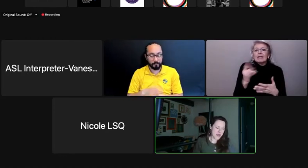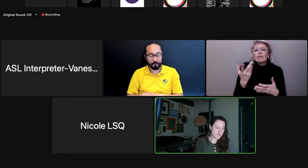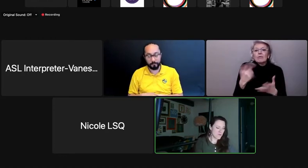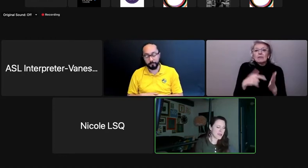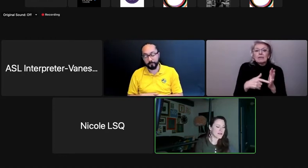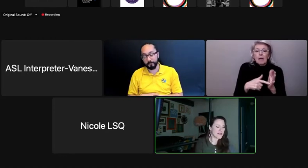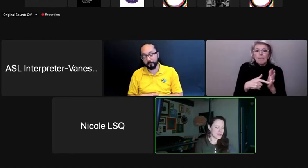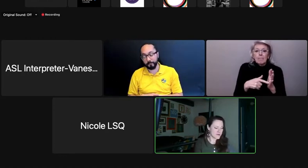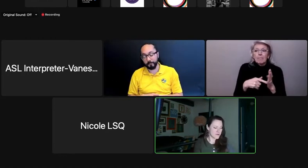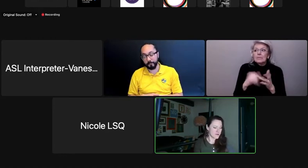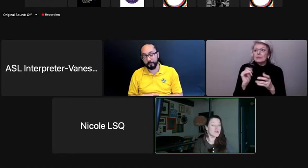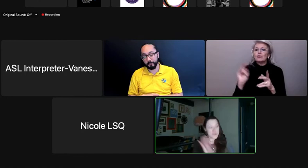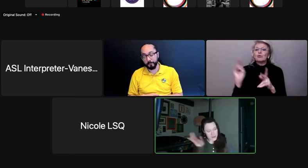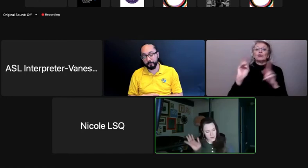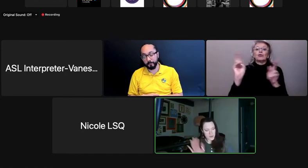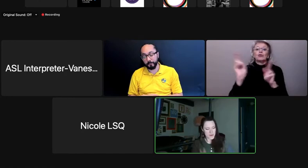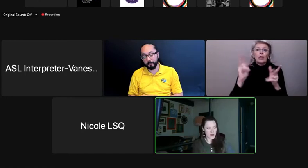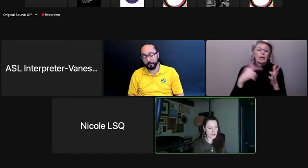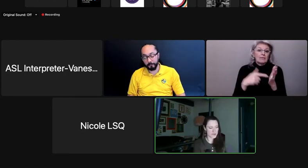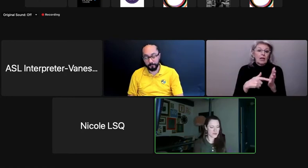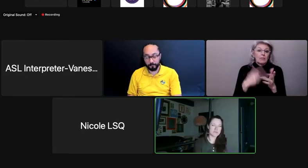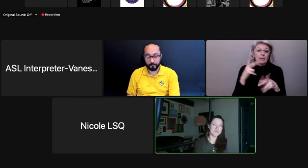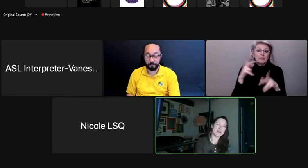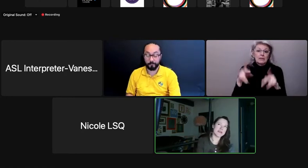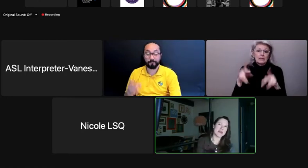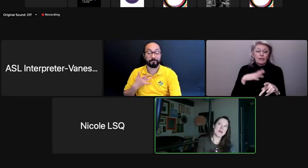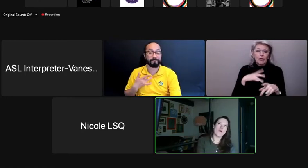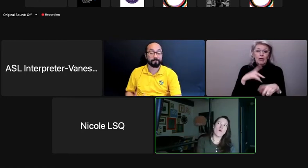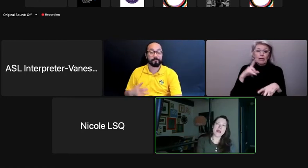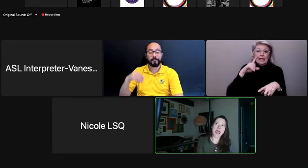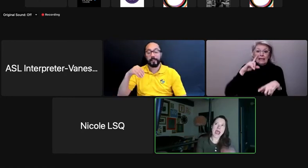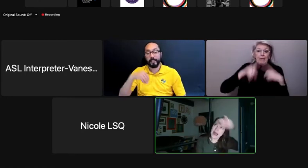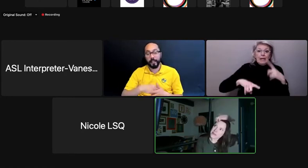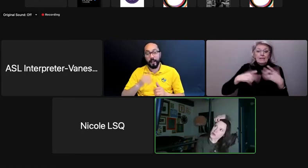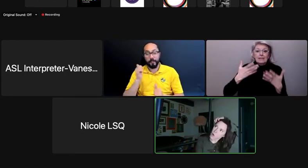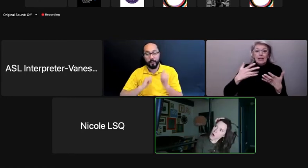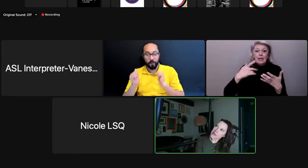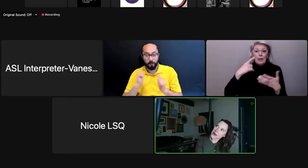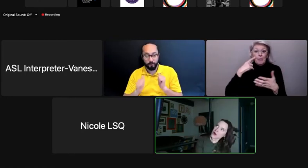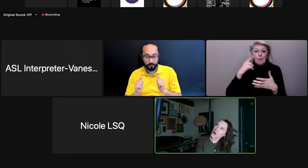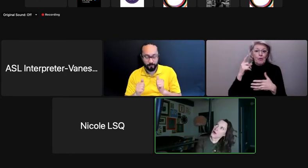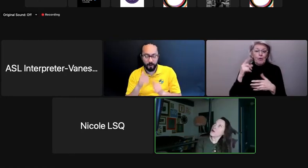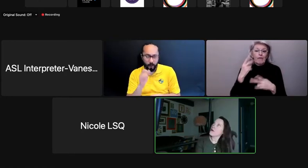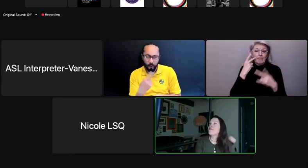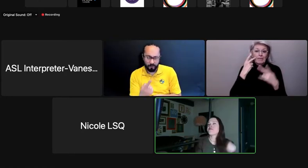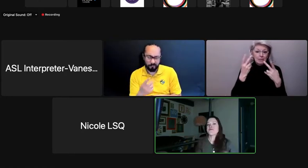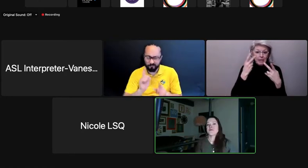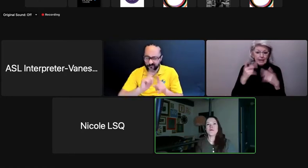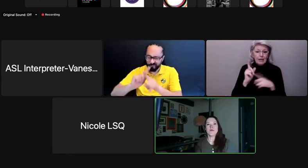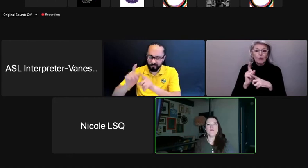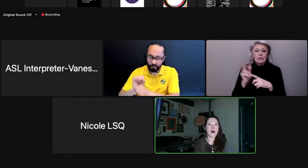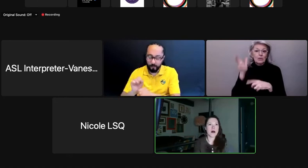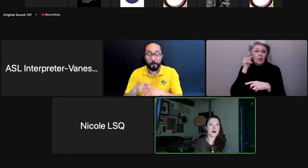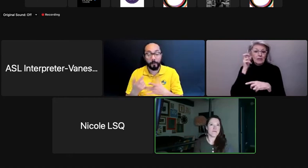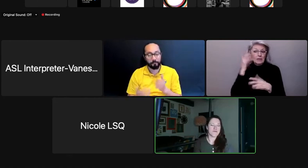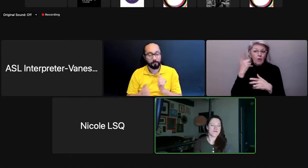d'urgence notamment pour les gens qui ont des incapacités au niveau de la visibilité et de l'audio